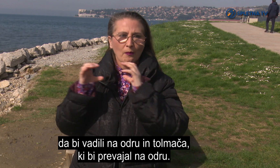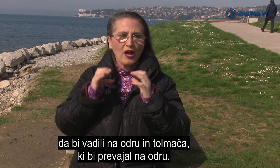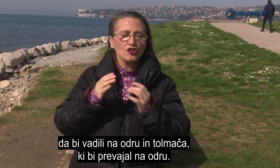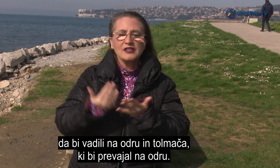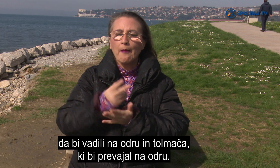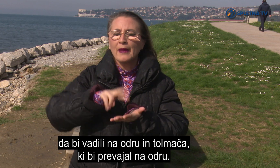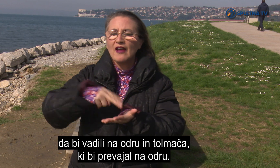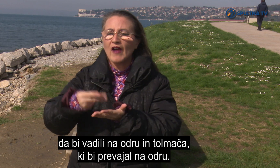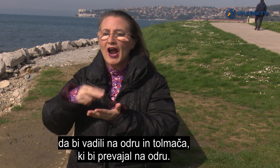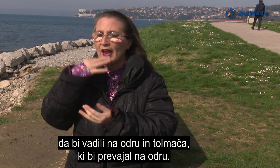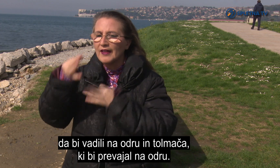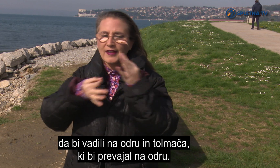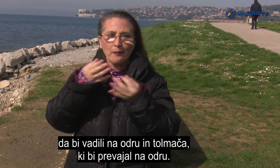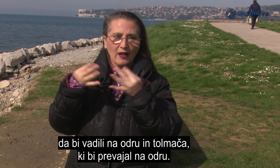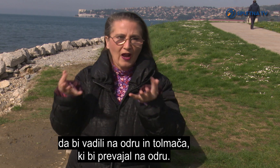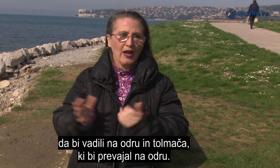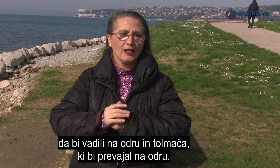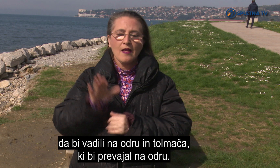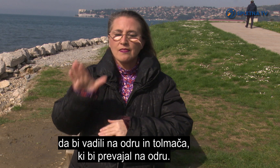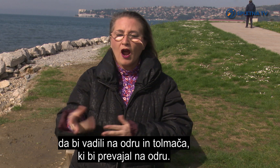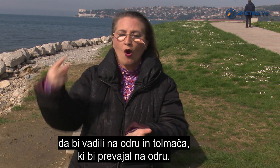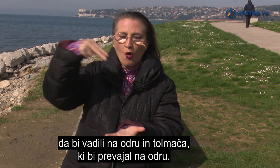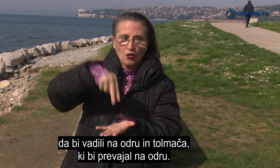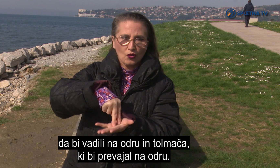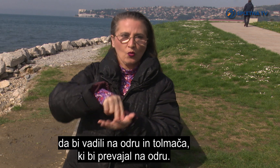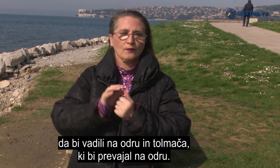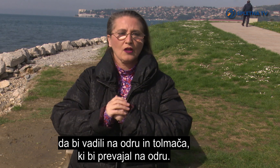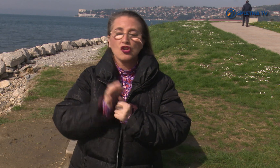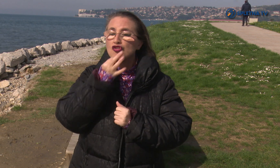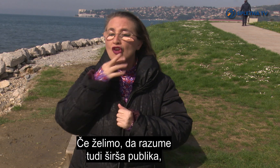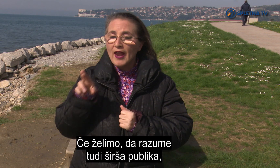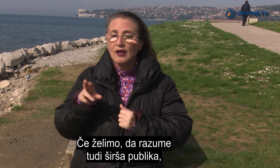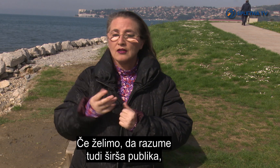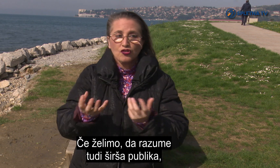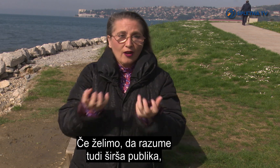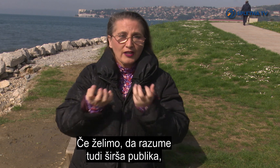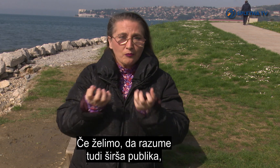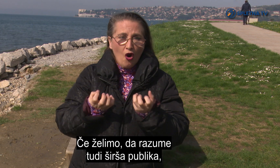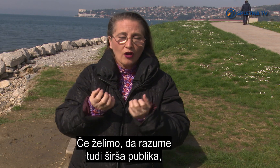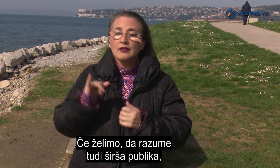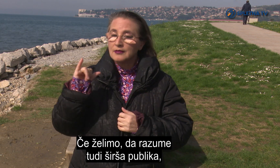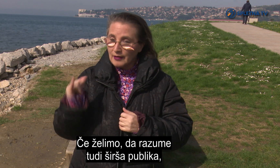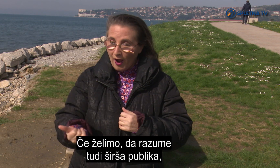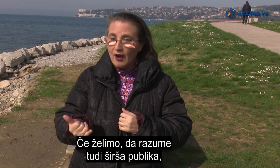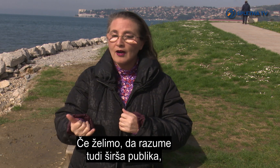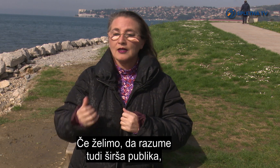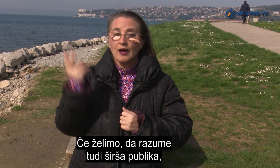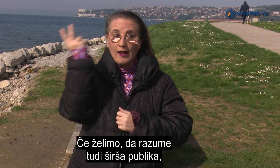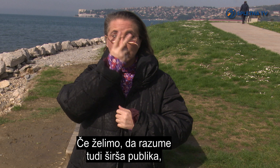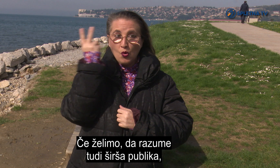tolmač za prevajanje na odru. Če želimo, da